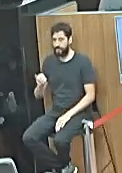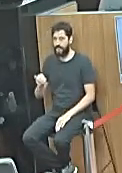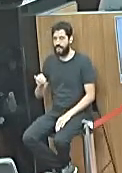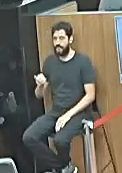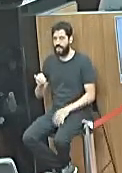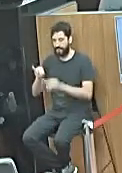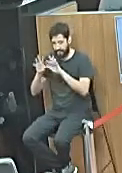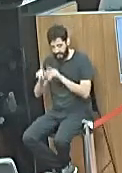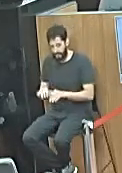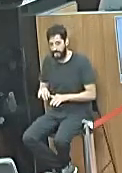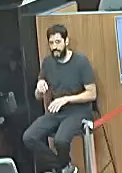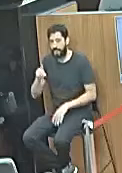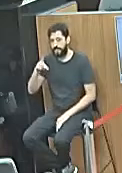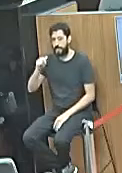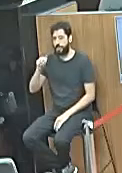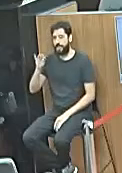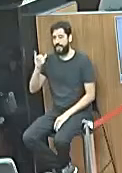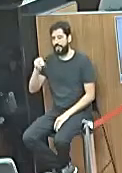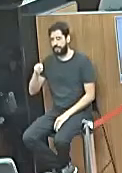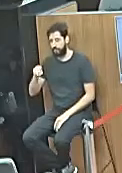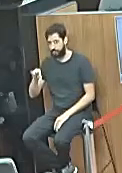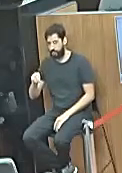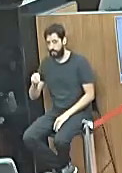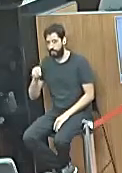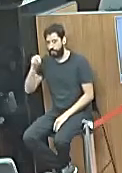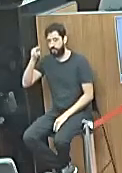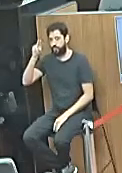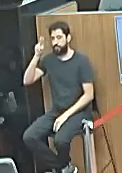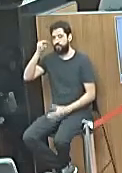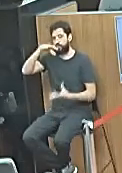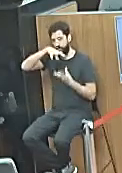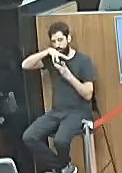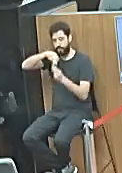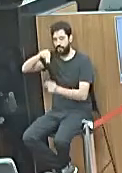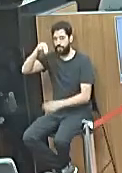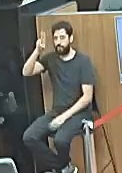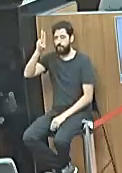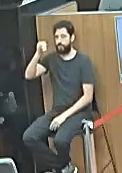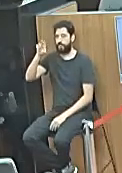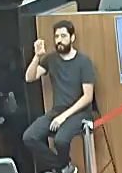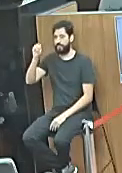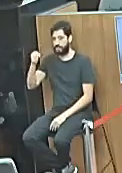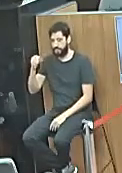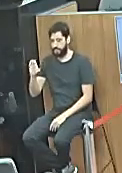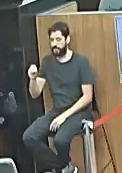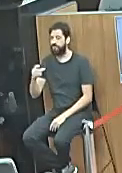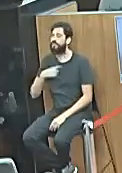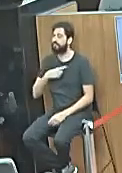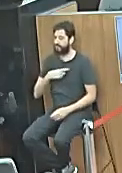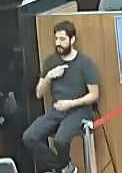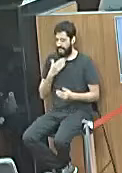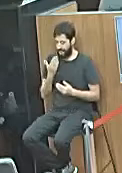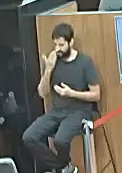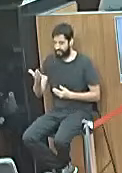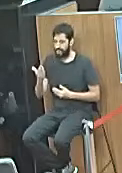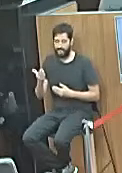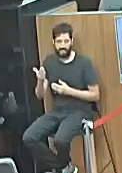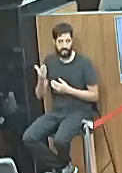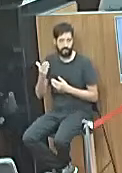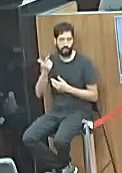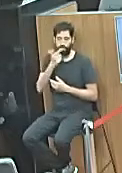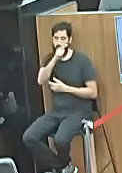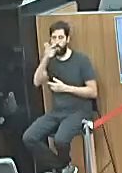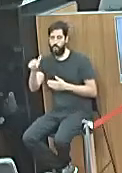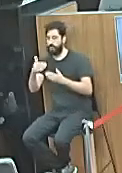declaração do patrimônio da humanidade pela unesco porque é ele está à frente de inúmeros patrimônio que a gente já conhece no brasil e no mundo